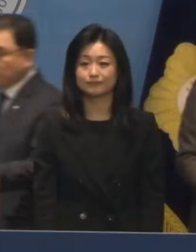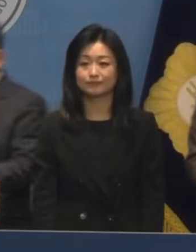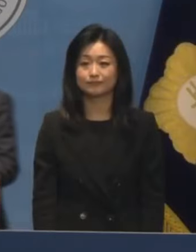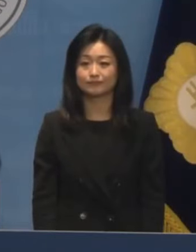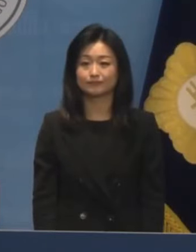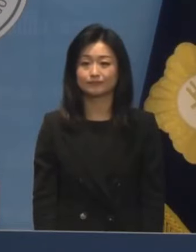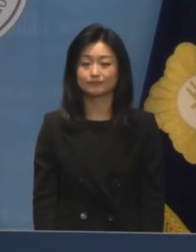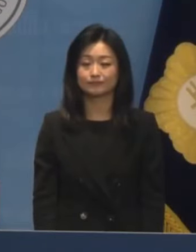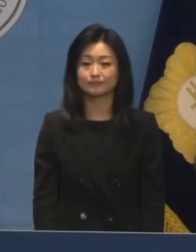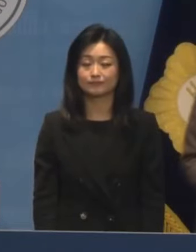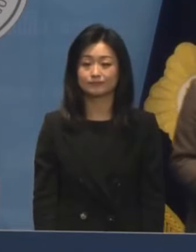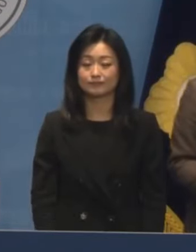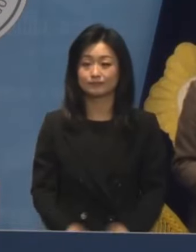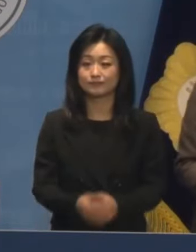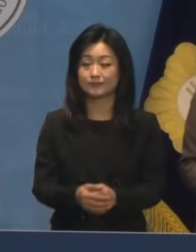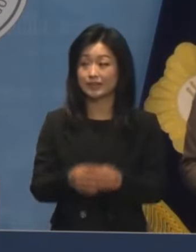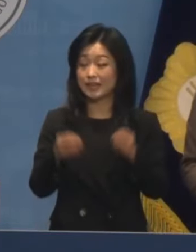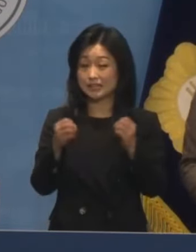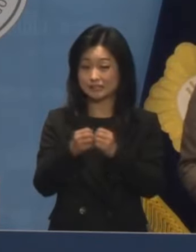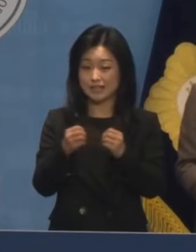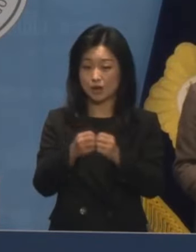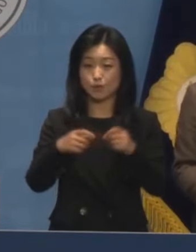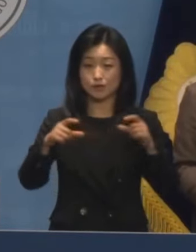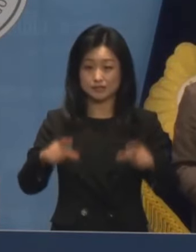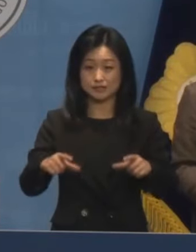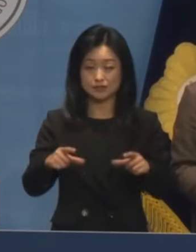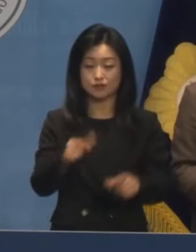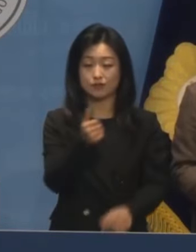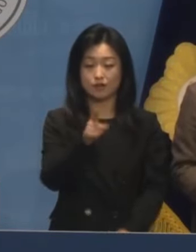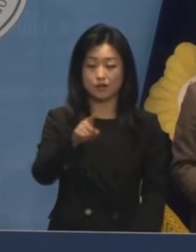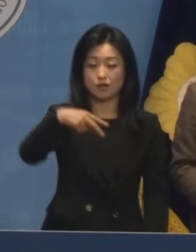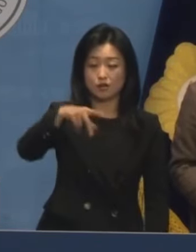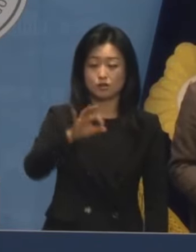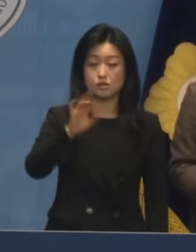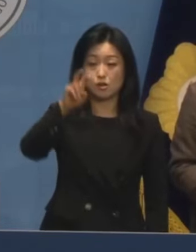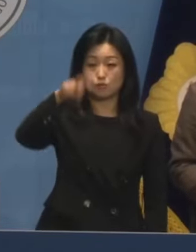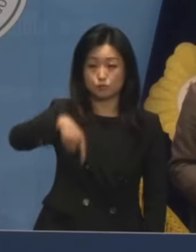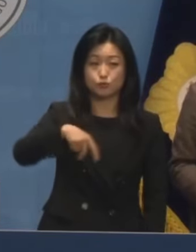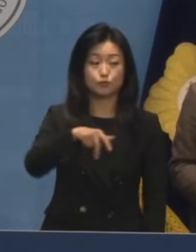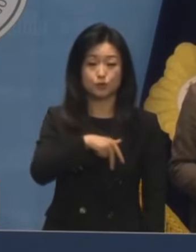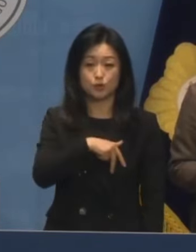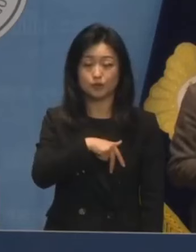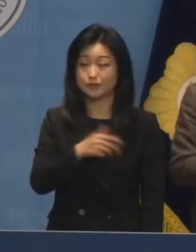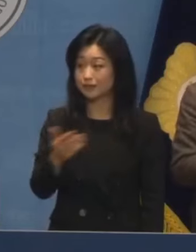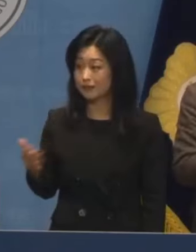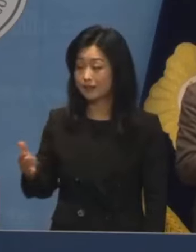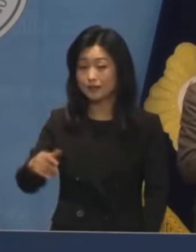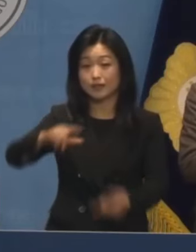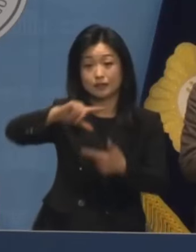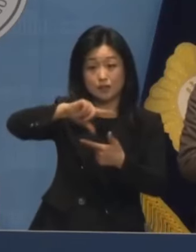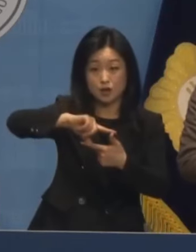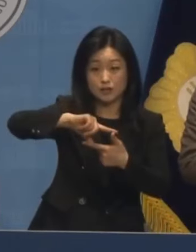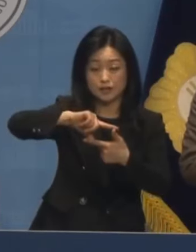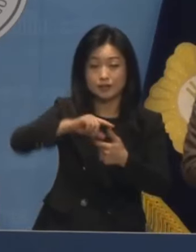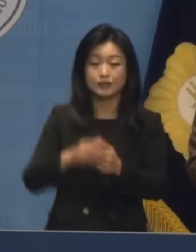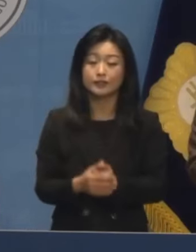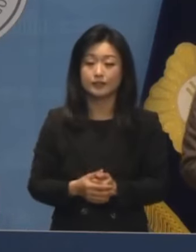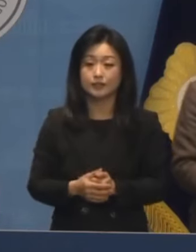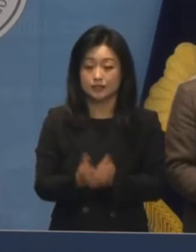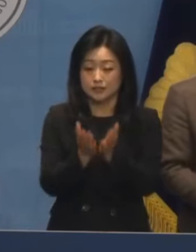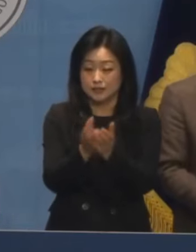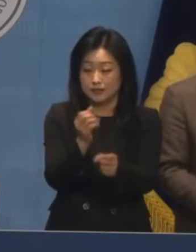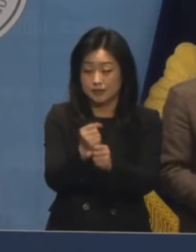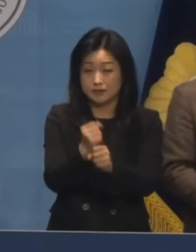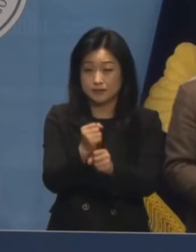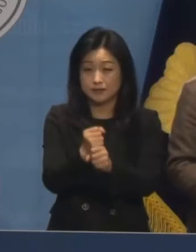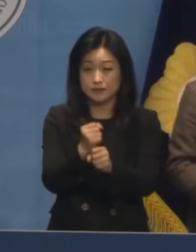감사합니다 창원 성상구 국회의원 허성입니다 경남은 대한민국 제조산업의 중심이자 조선업